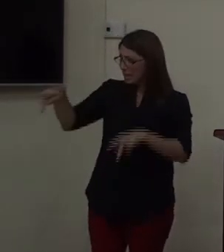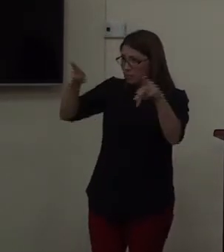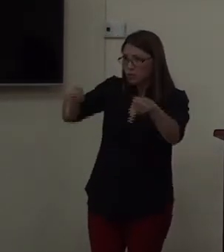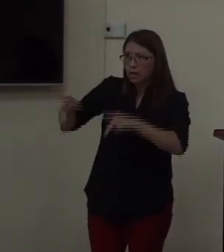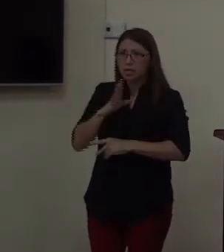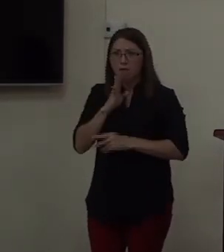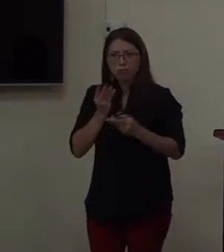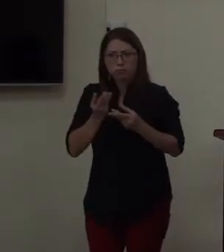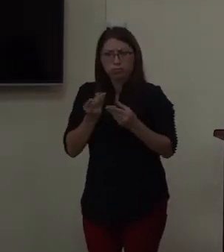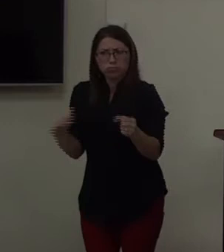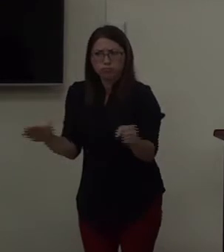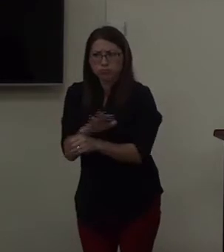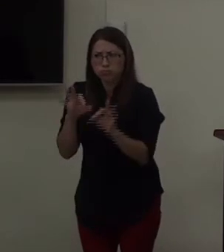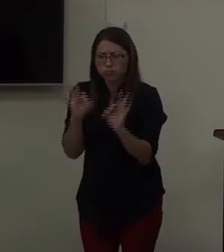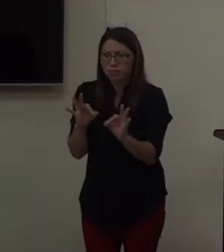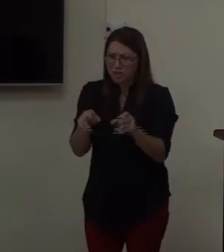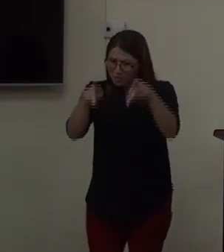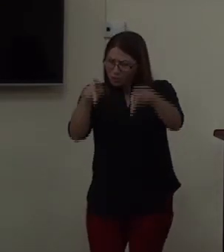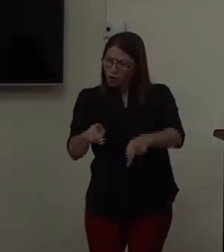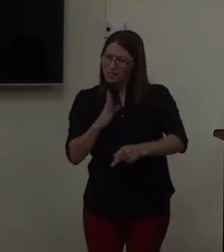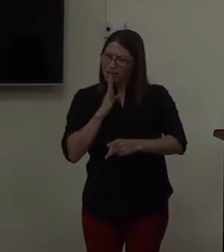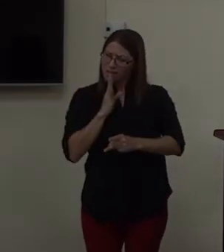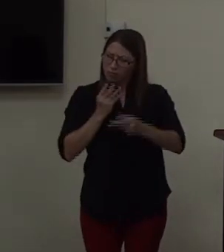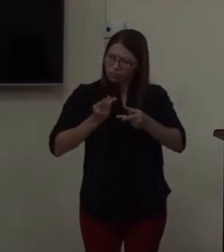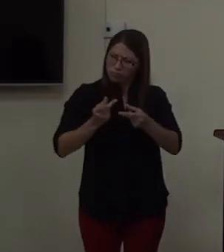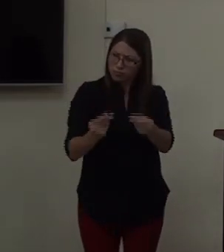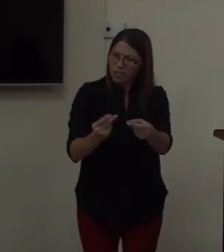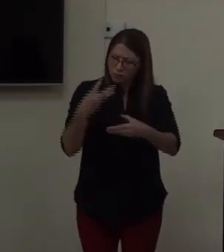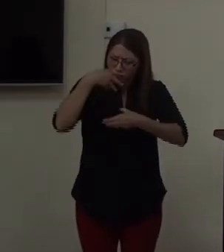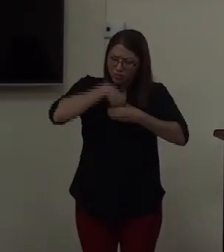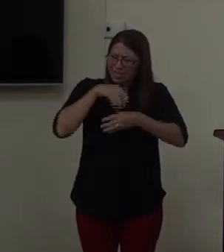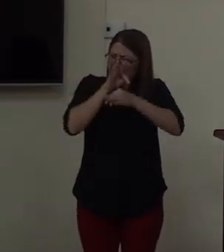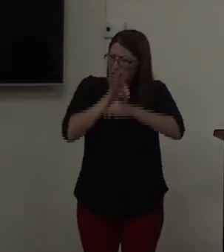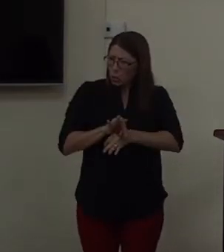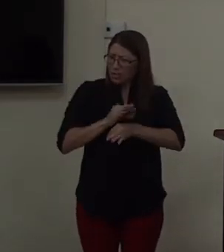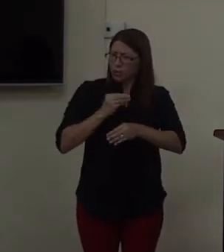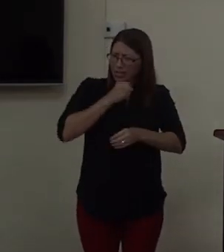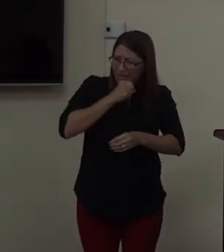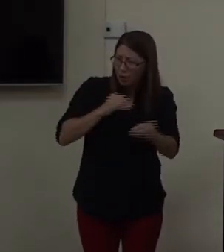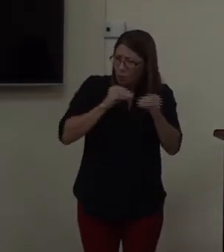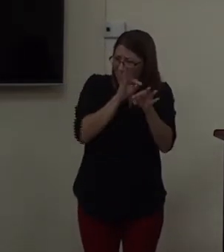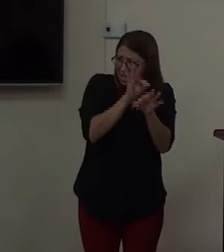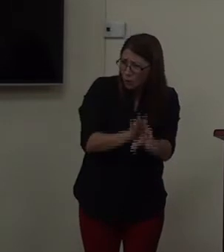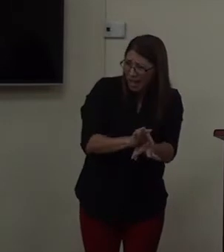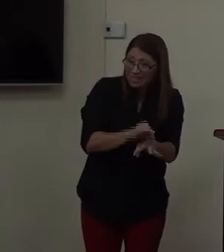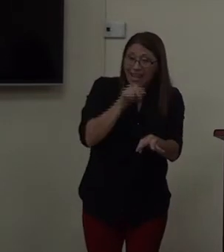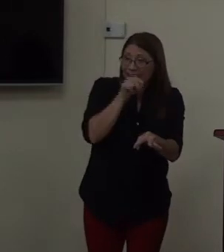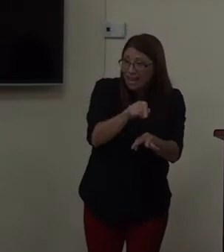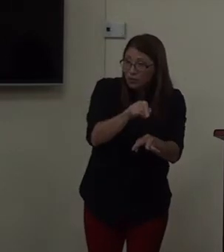hablantes fluidos, esos hablantes portadores de tradición, los ancianos, los más tradicionales, asocian la